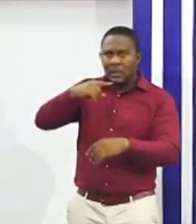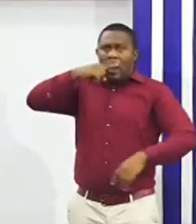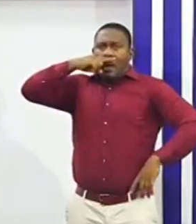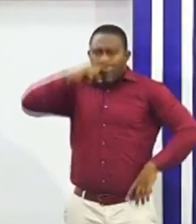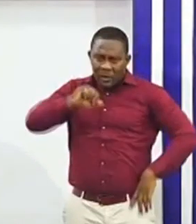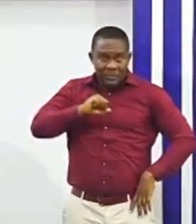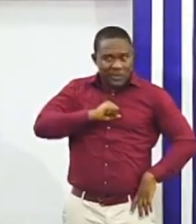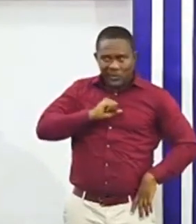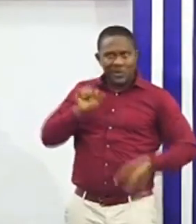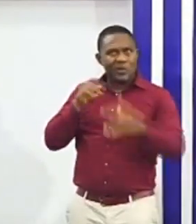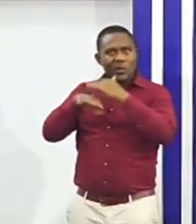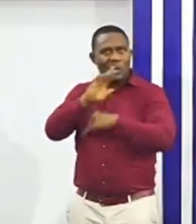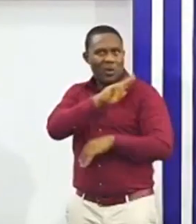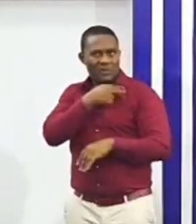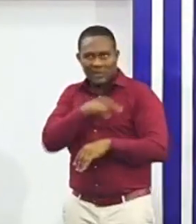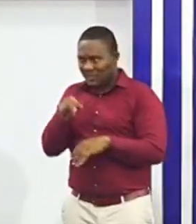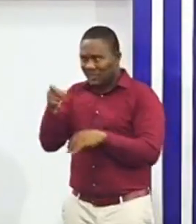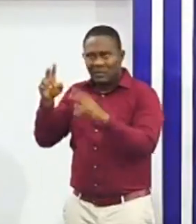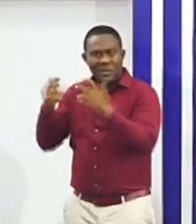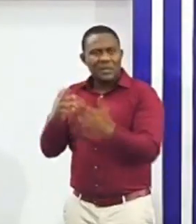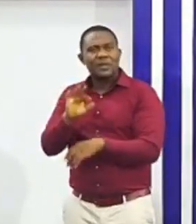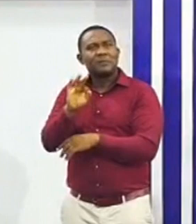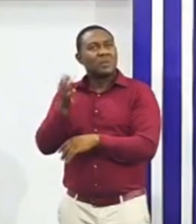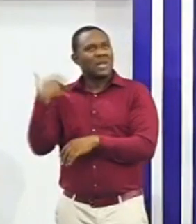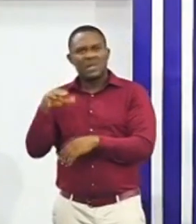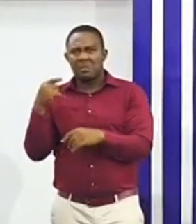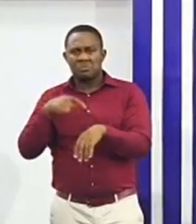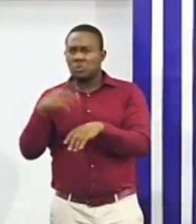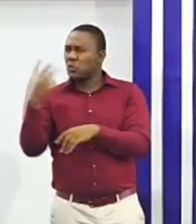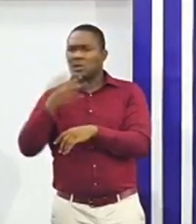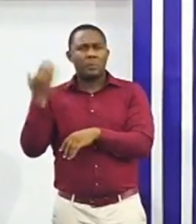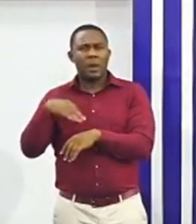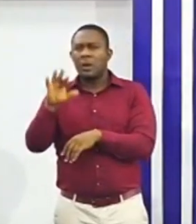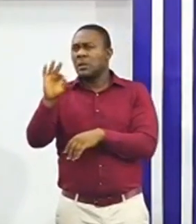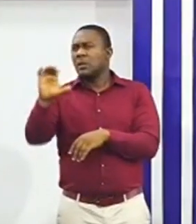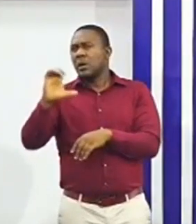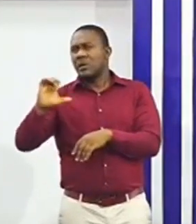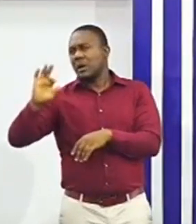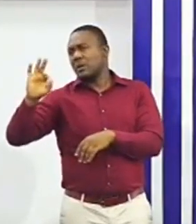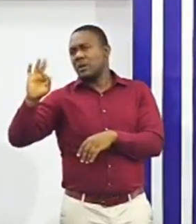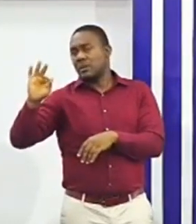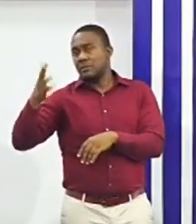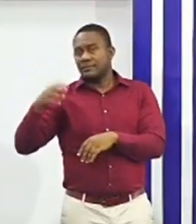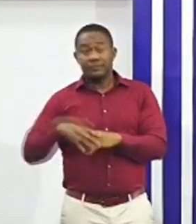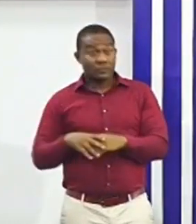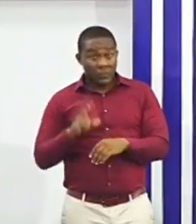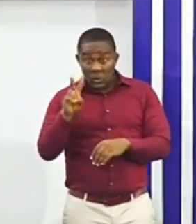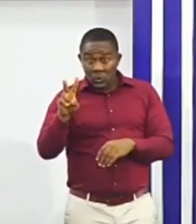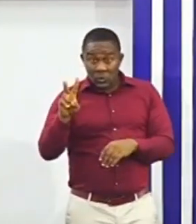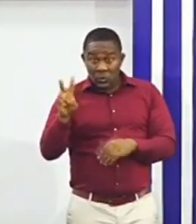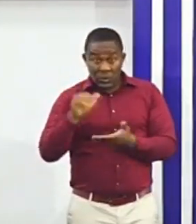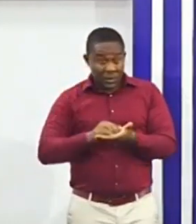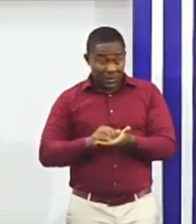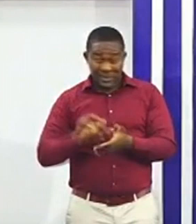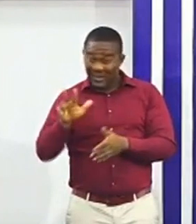po. Kayanin ka at gama po yenyela ka at dumana nan nyok abalun ye turata